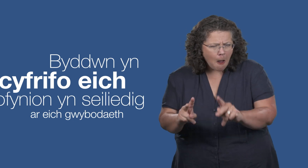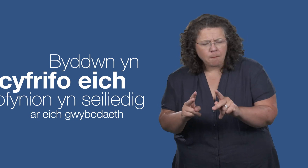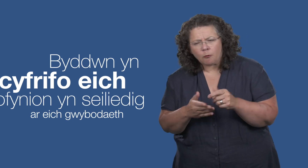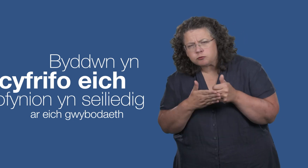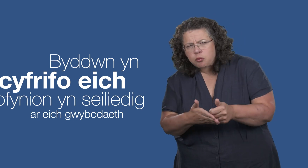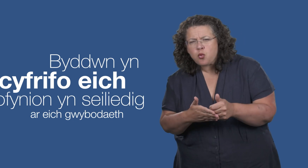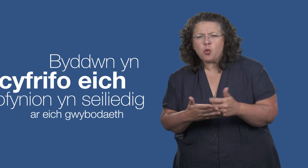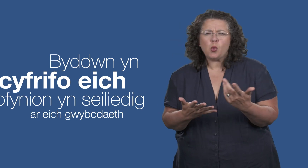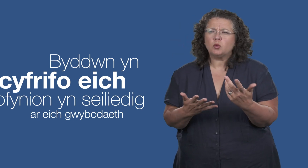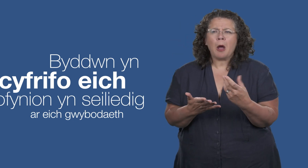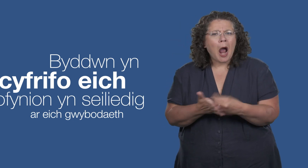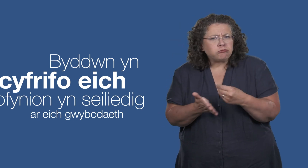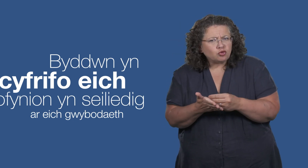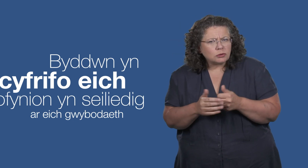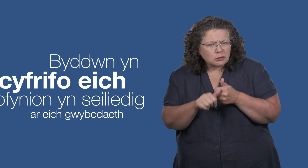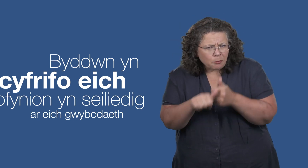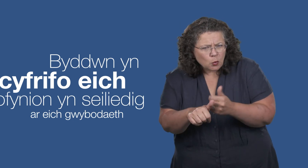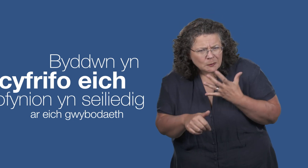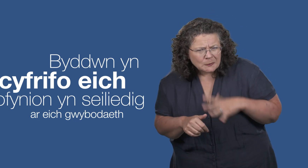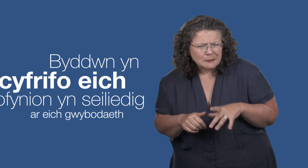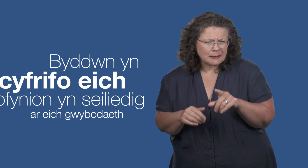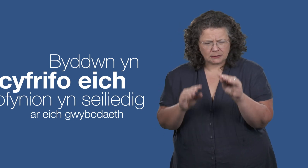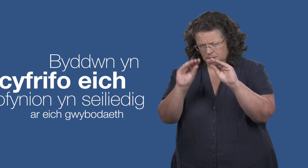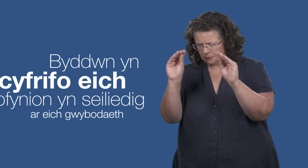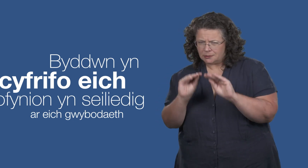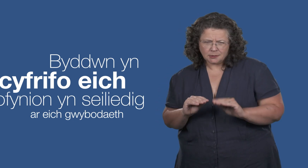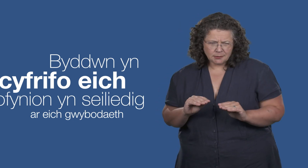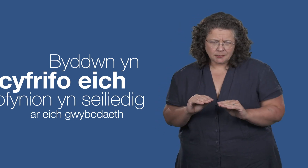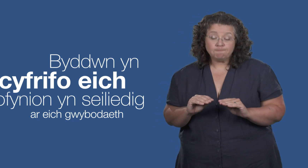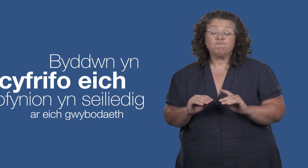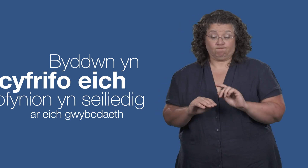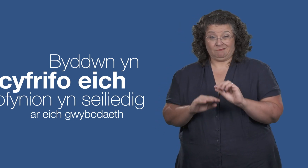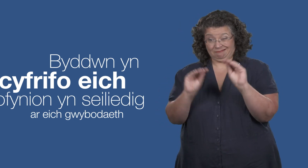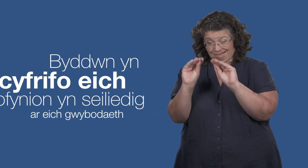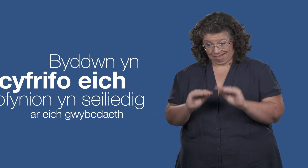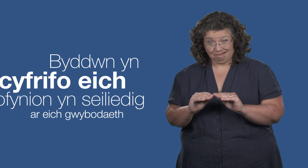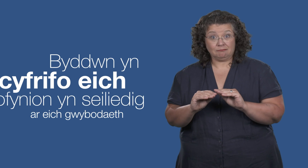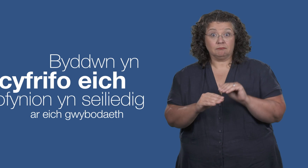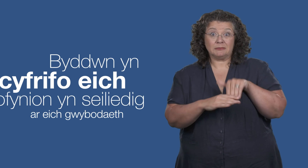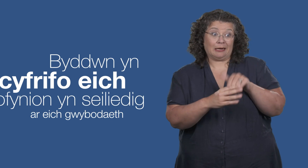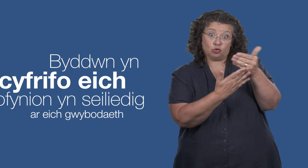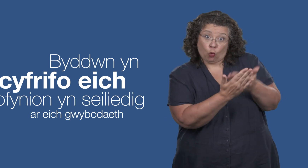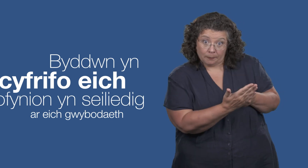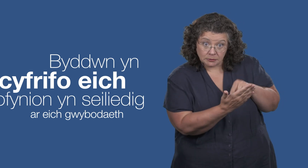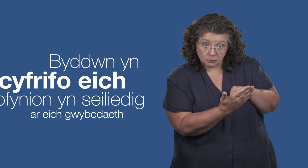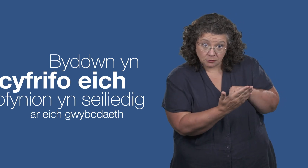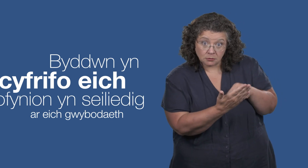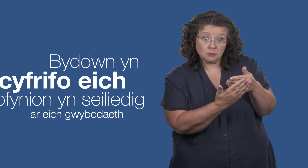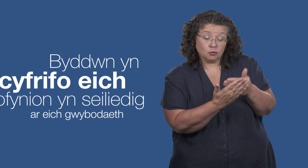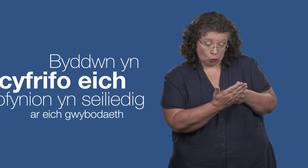angen arnoch. Caiff hyn ei nodi mewn dogfen y byddwn nhw'n gofyn